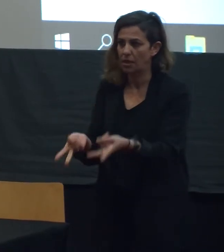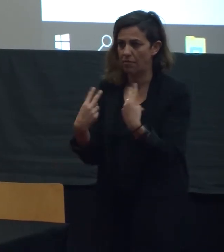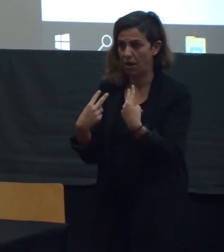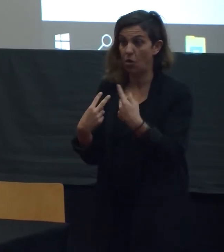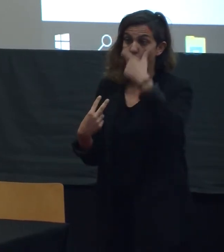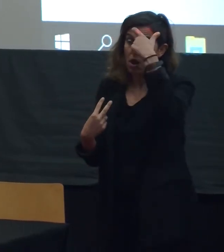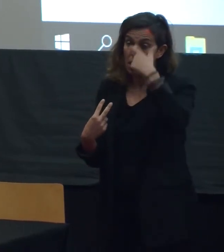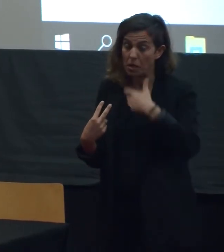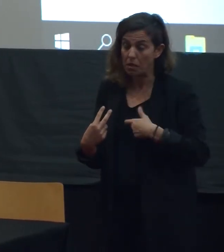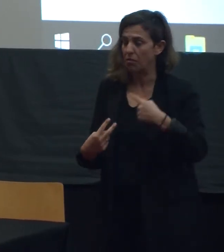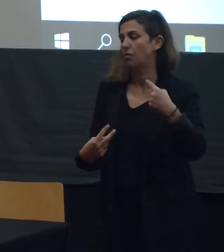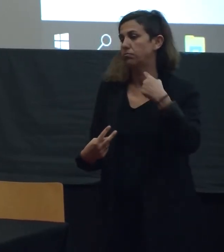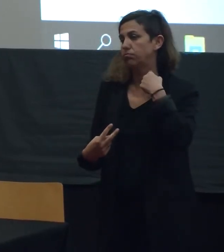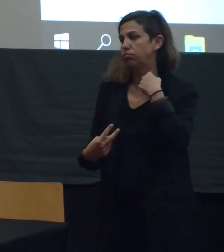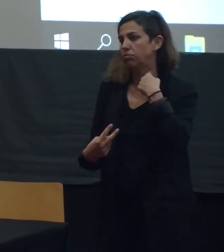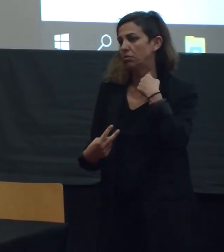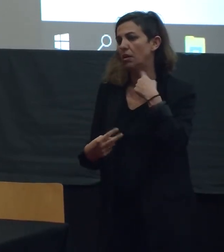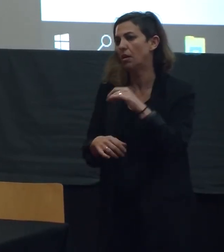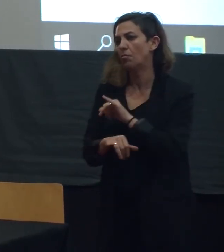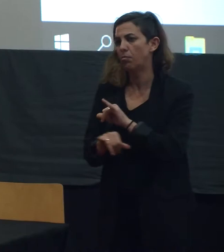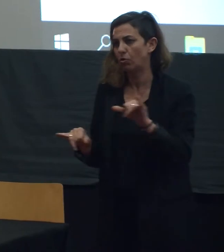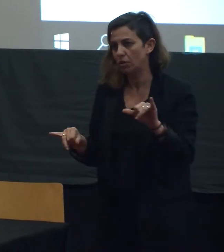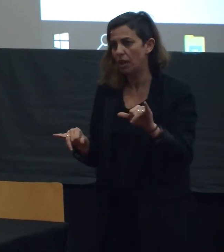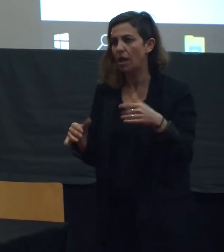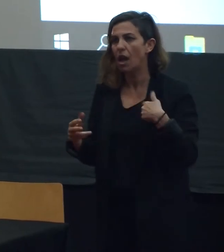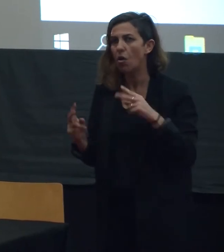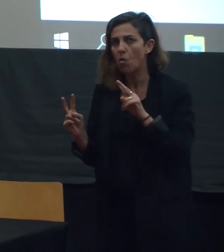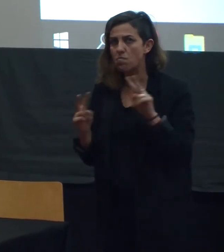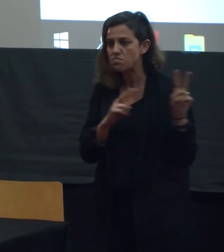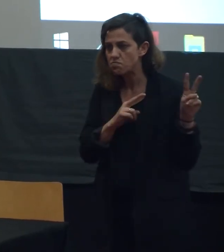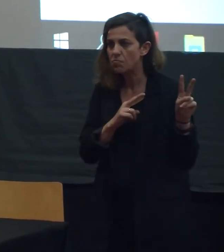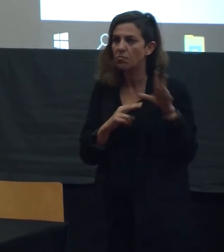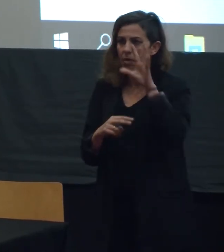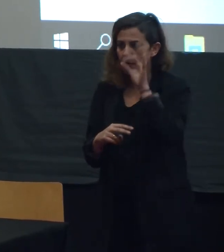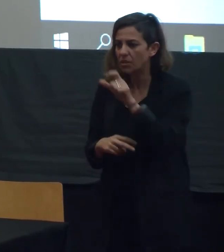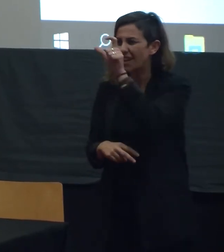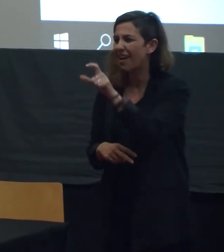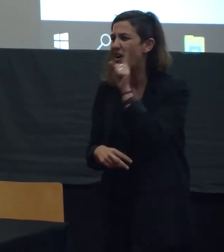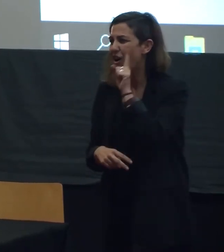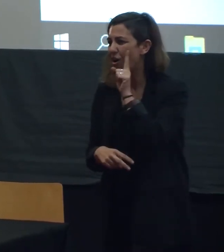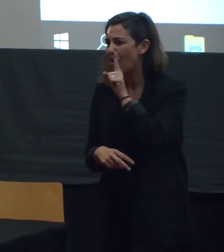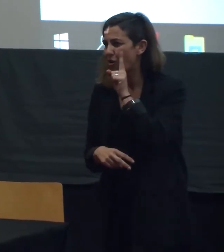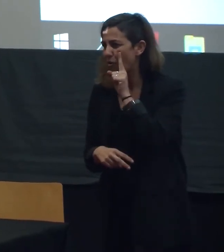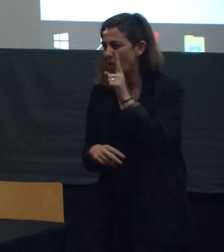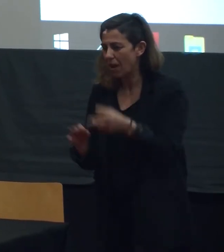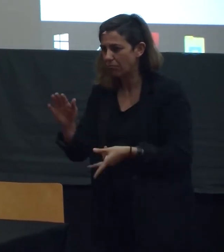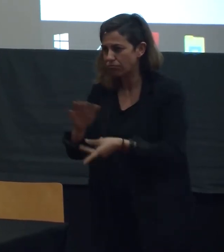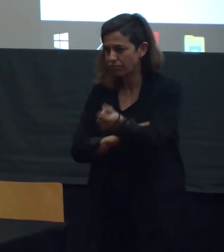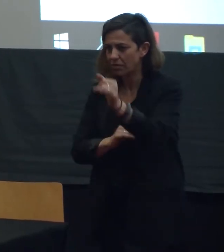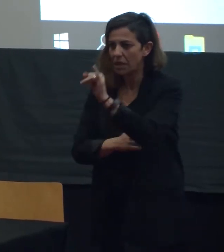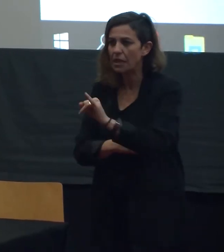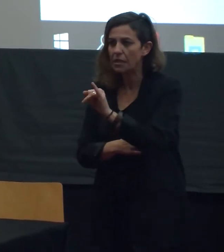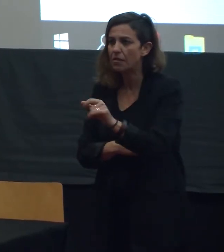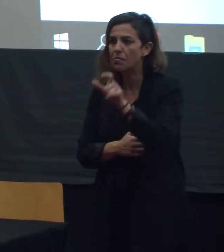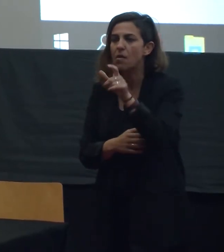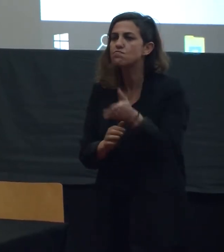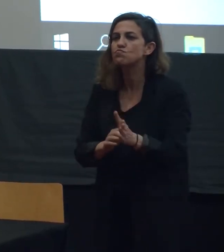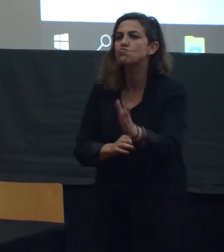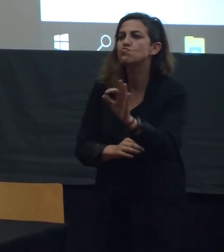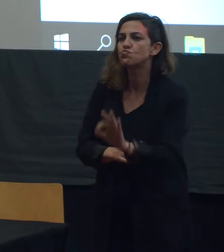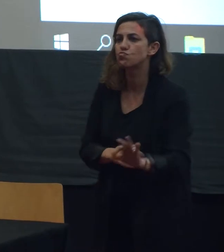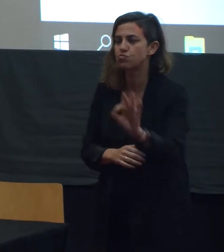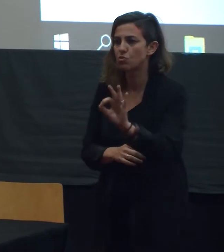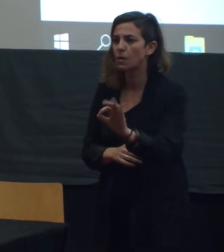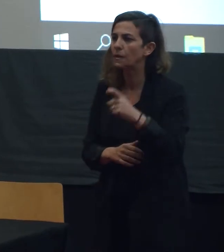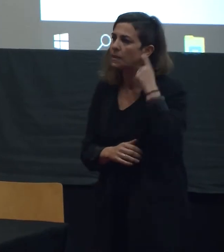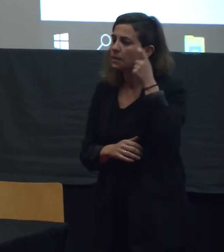κατόρθωτο, βλέποντας την ταινία με κατέλαβε φόβος για την τύχη της κοπέλας, της Μαριγός, όταν αυτή έφυγε από το ίδρυμα. Σκέφτηκα πως η